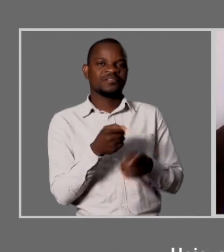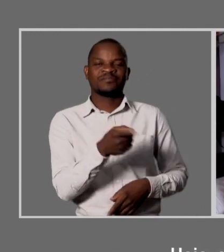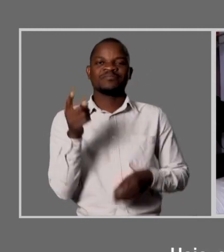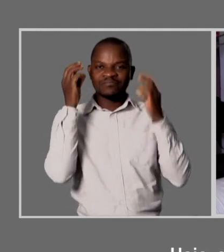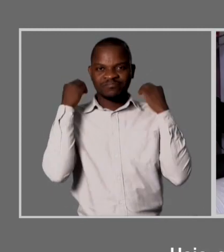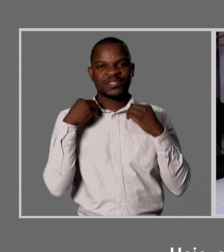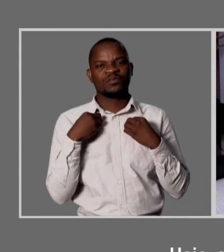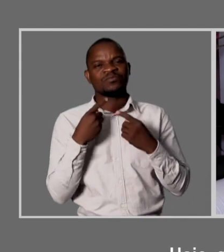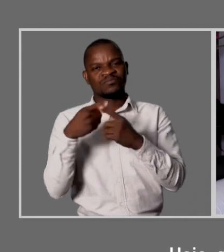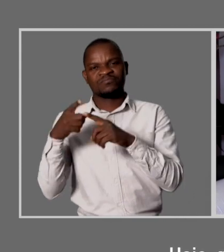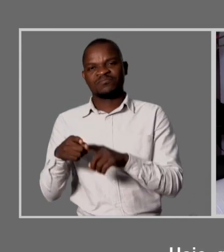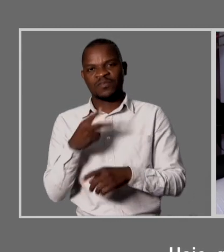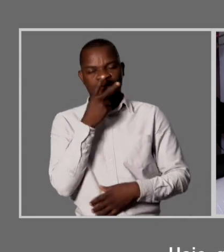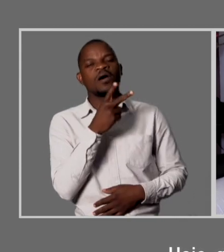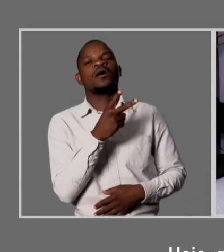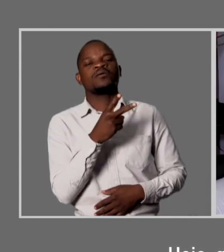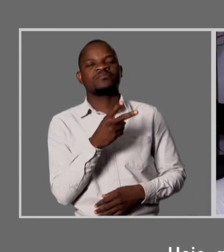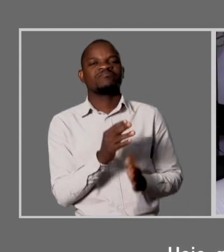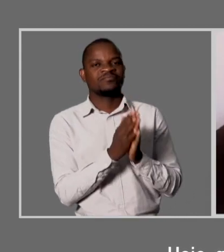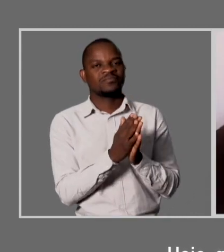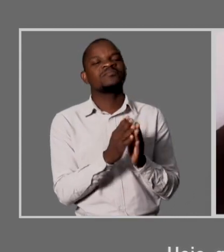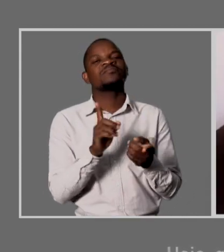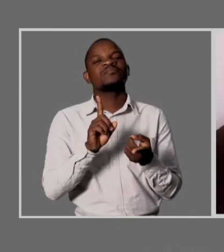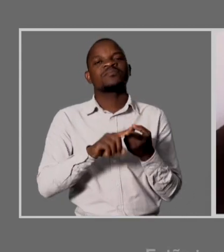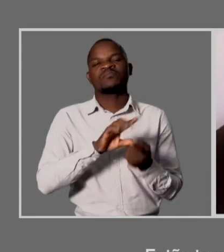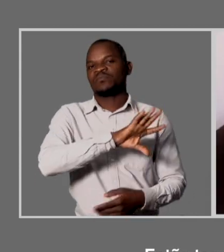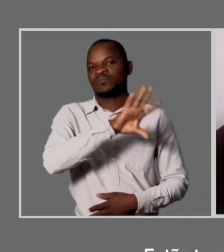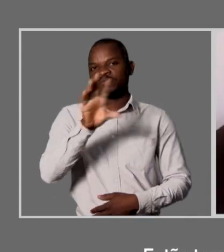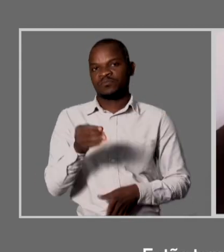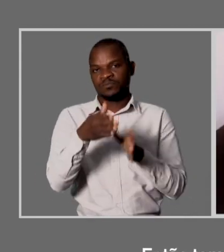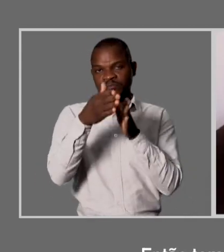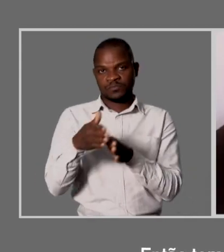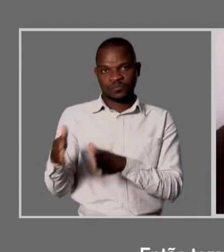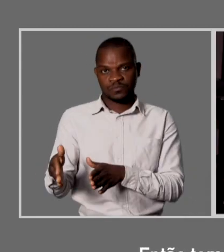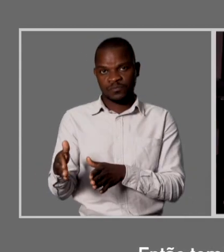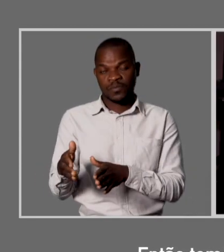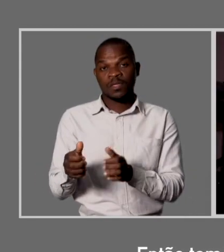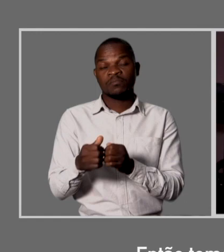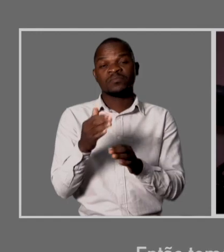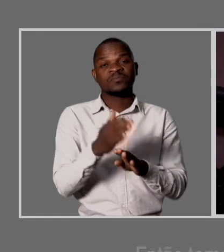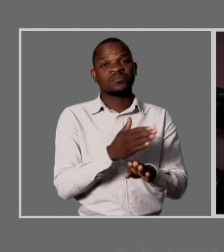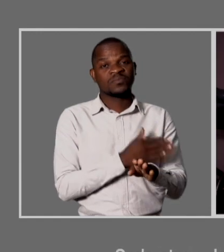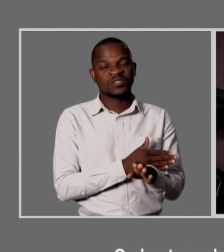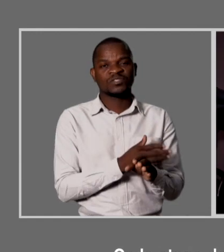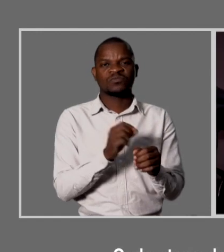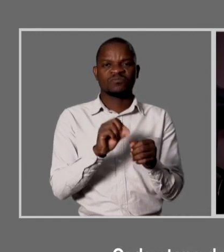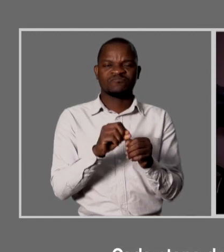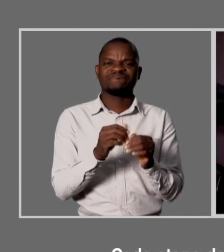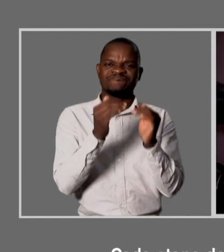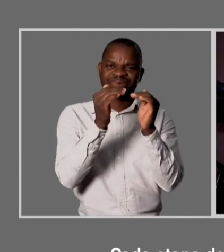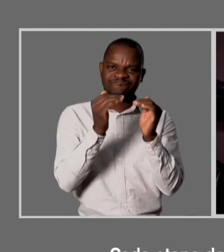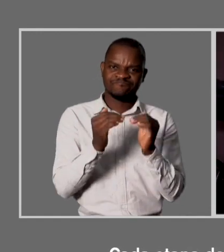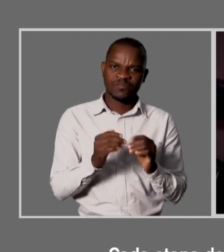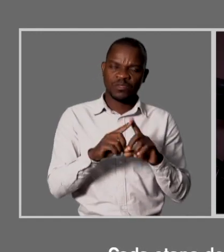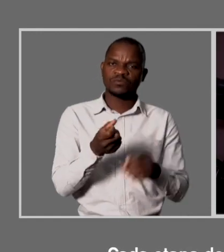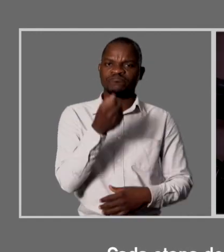bebês que passam por eles é muito gratificante. Então, tenho mesmo que agradecer a todos eles. Cada etapa do tratamento